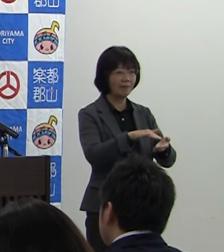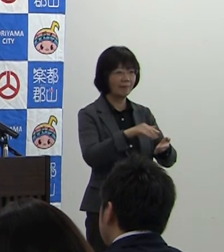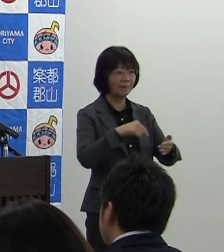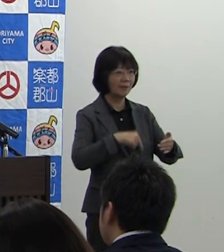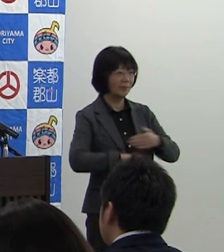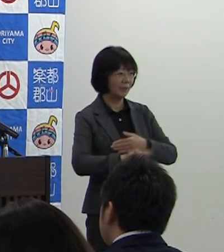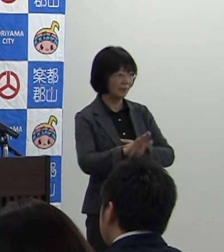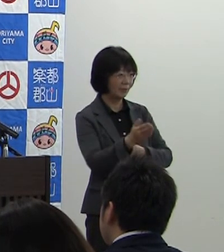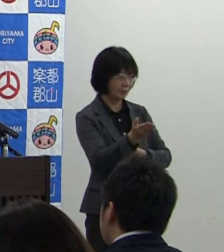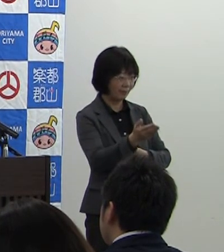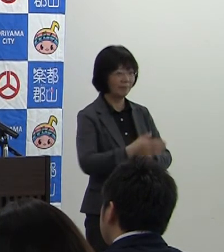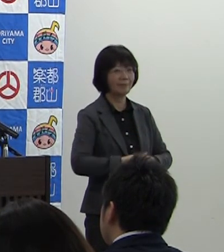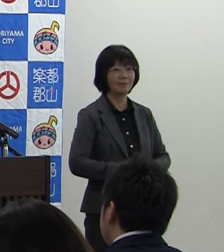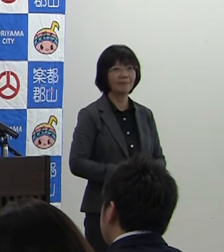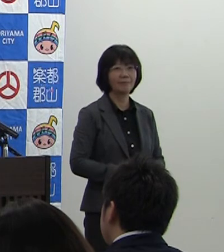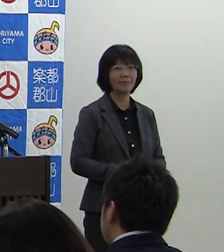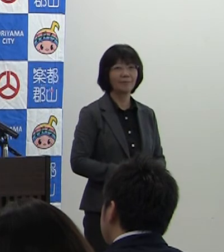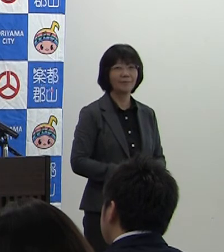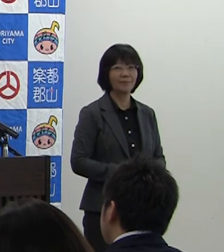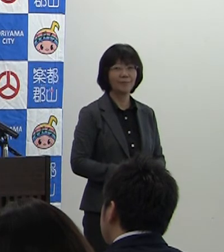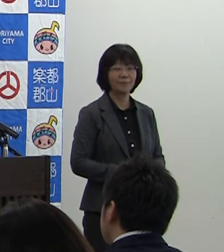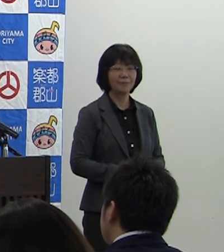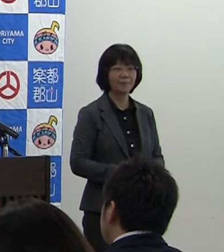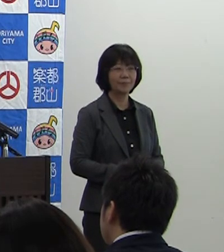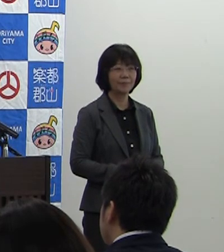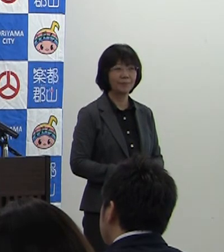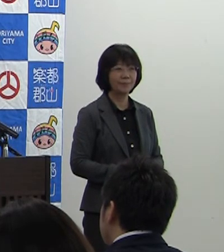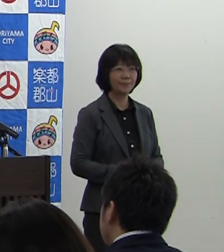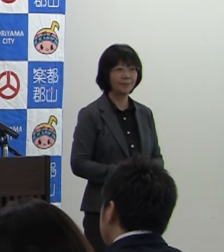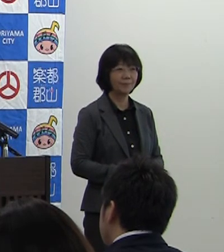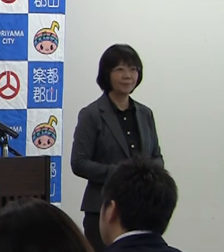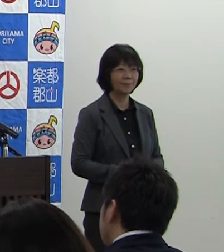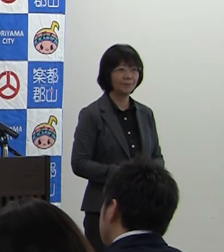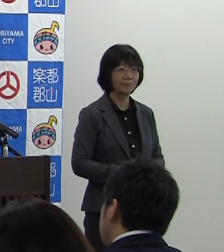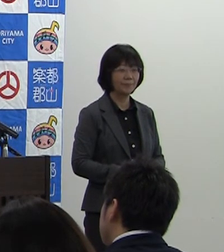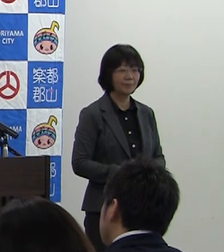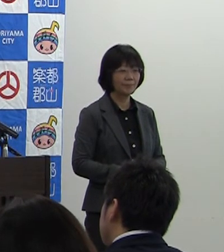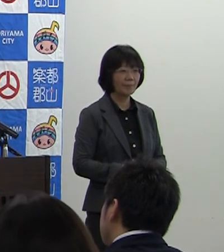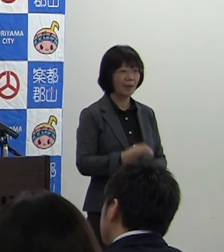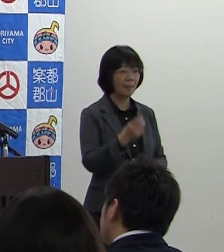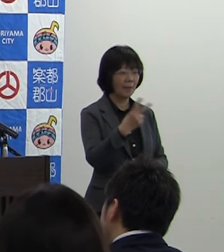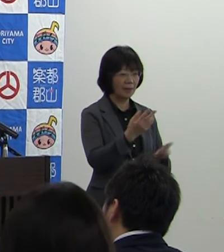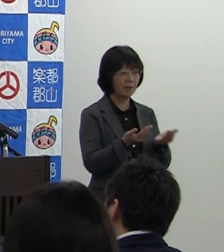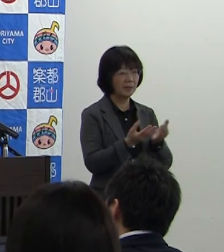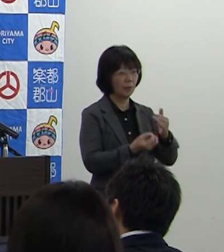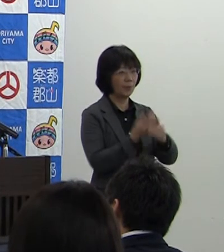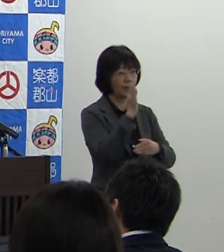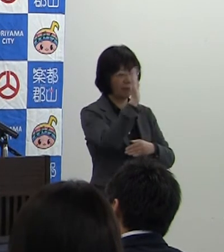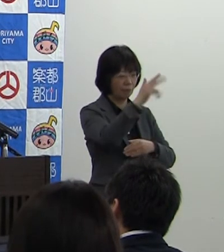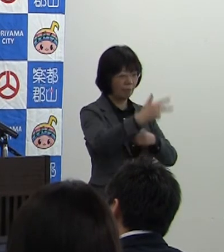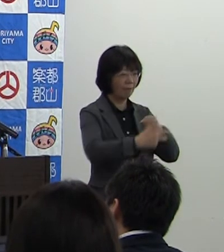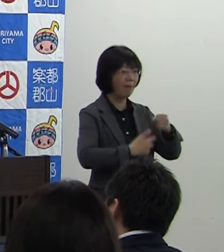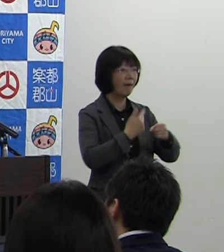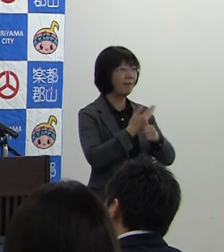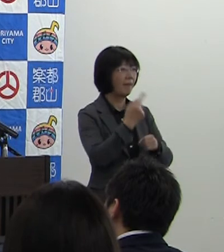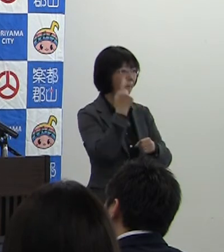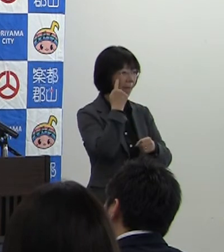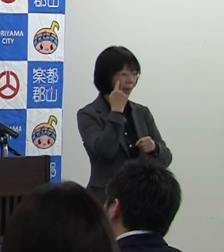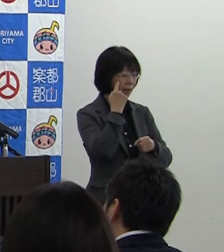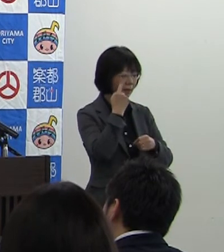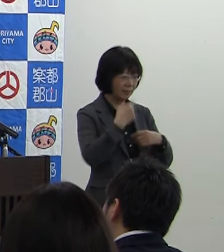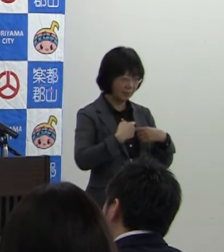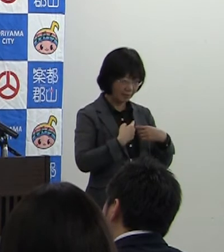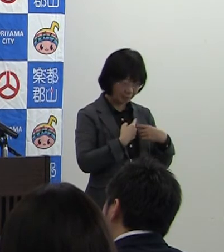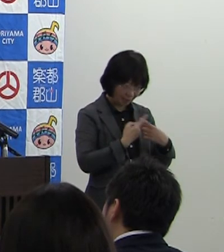あるのかどうか、そしてあと今7年目に入ったわけですけど、入るわけですけども、間もなくです